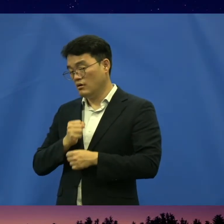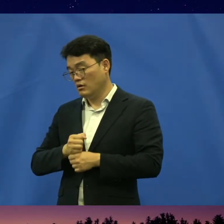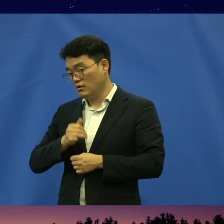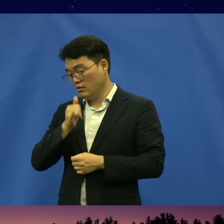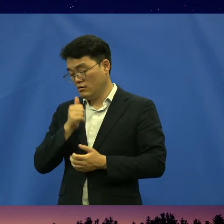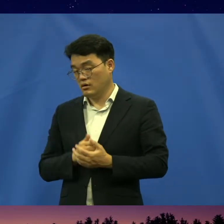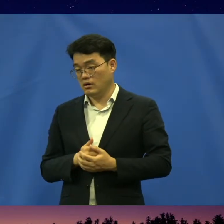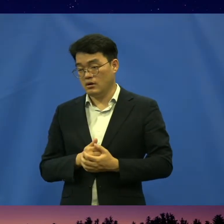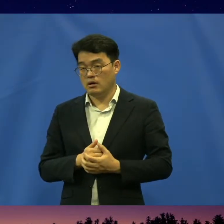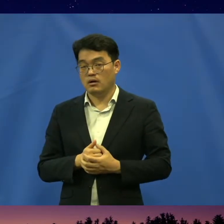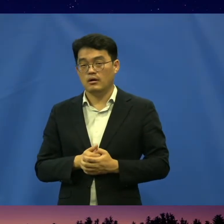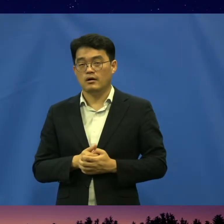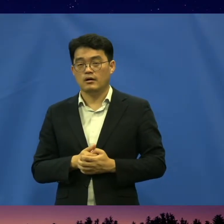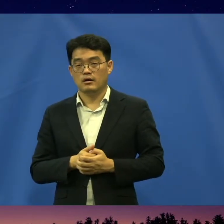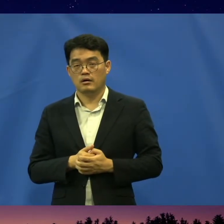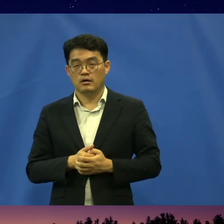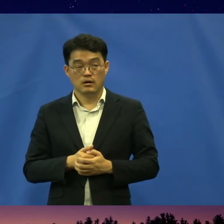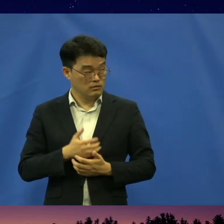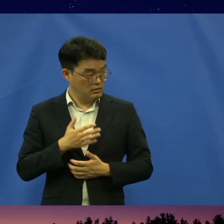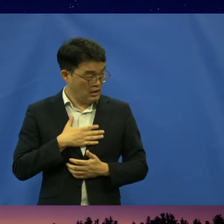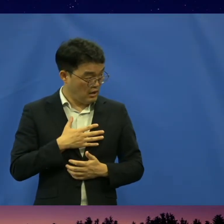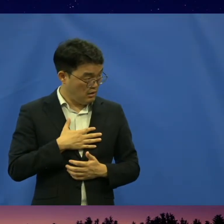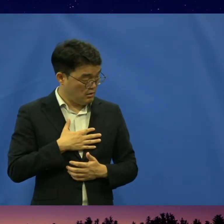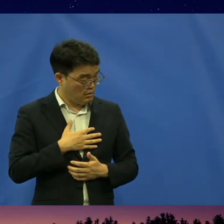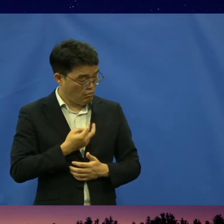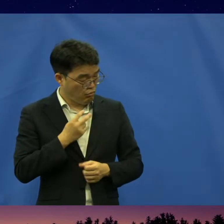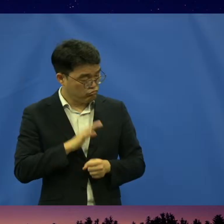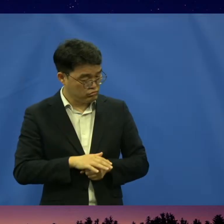졸지에 반역죄로 몰려 감옥에 들어가는 거 아니야?